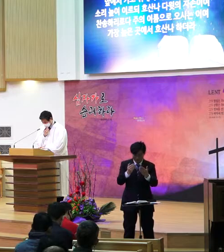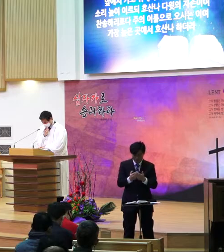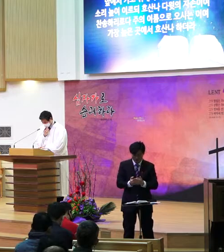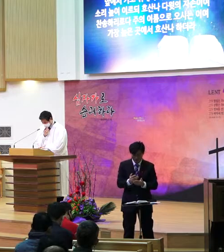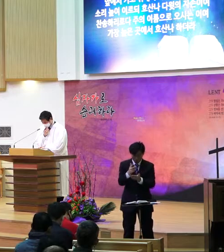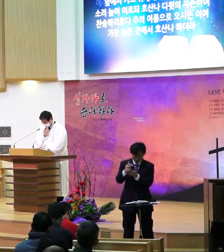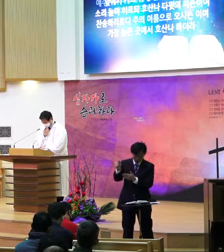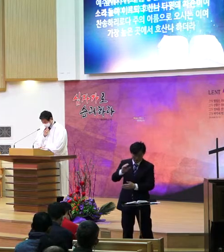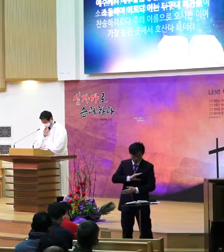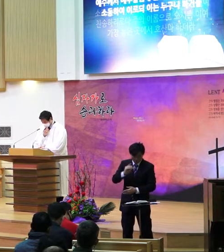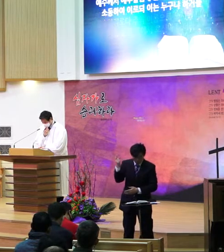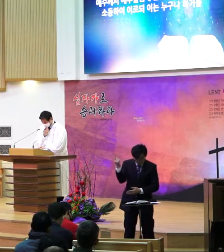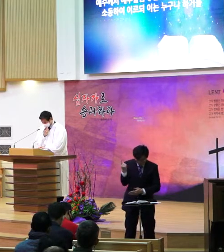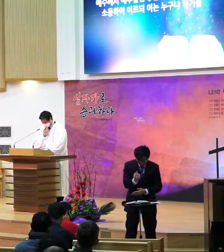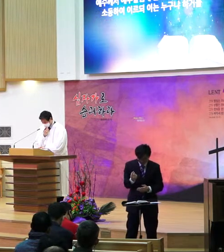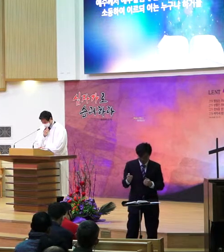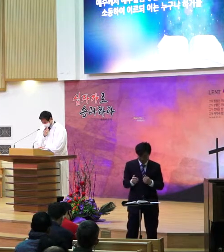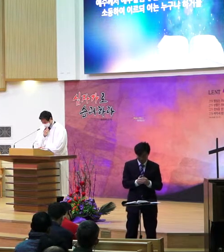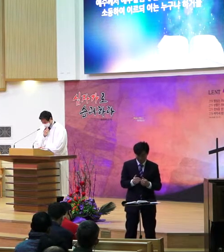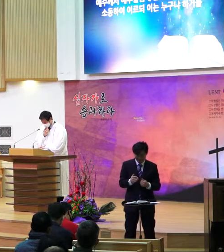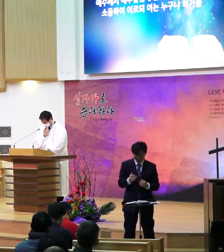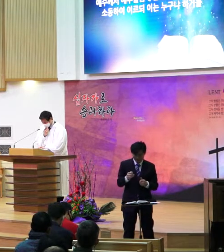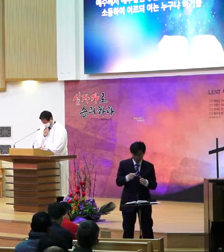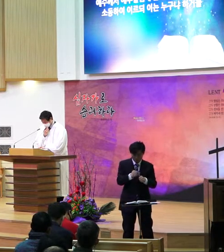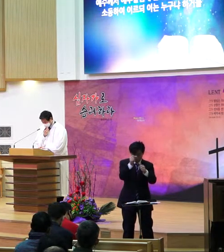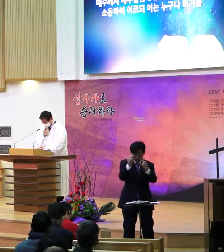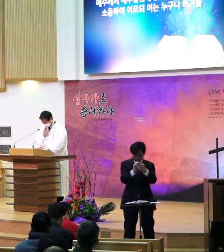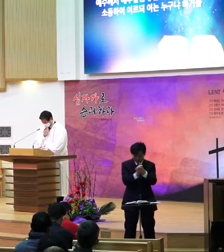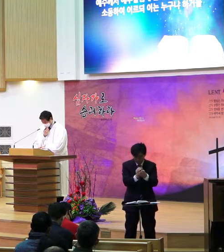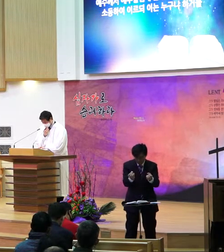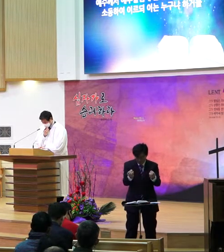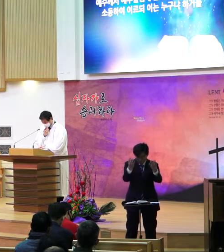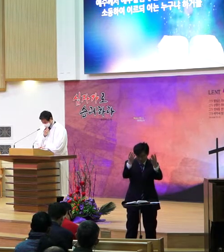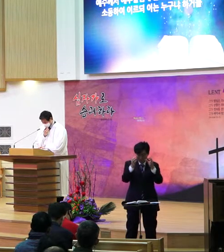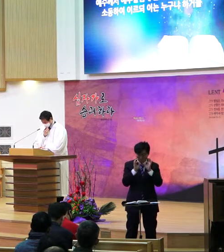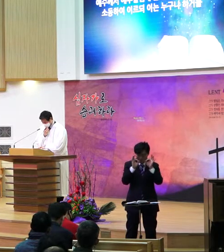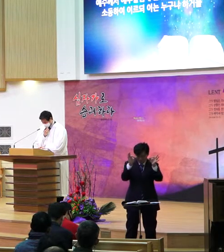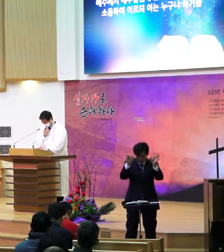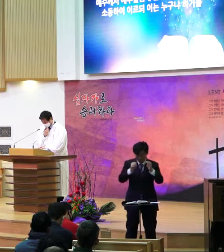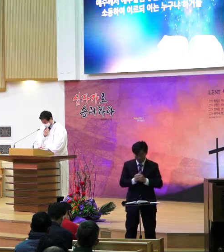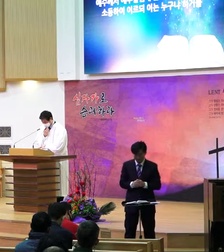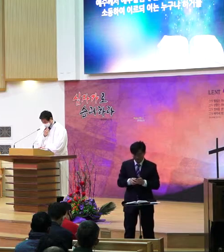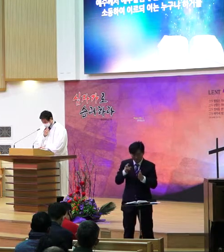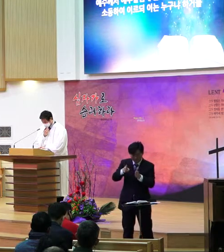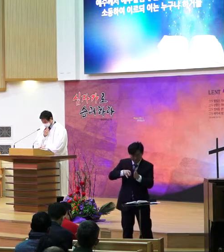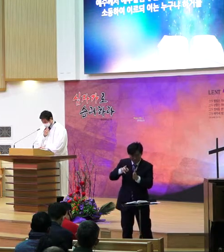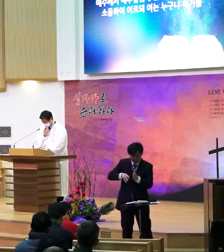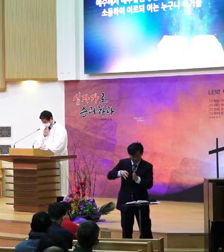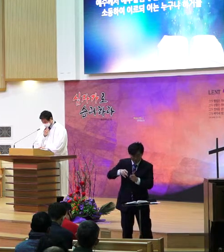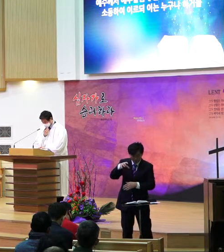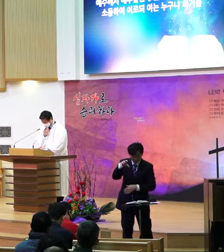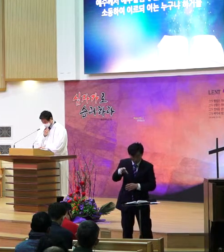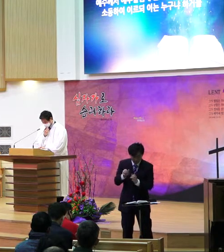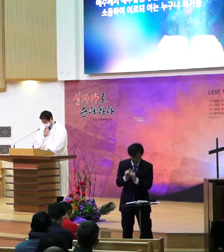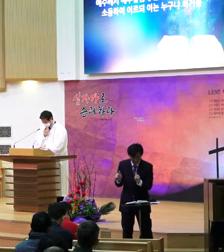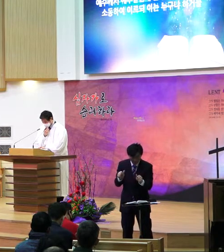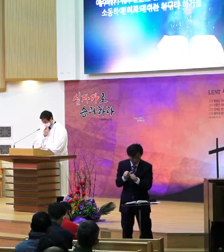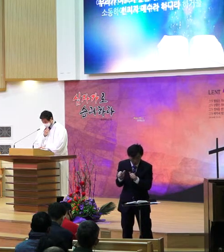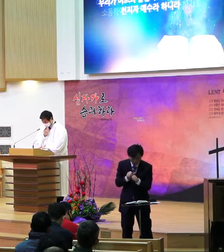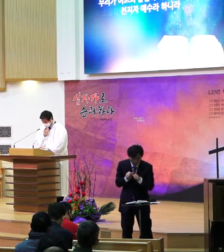호산나 하더라. 예수께서 예루살렘에 들어가시니 온 성이 소동하여 이르되 이는 누구냐